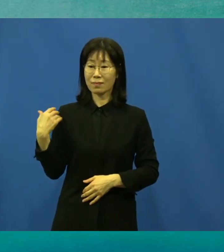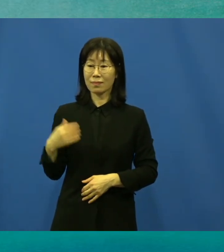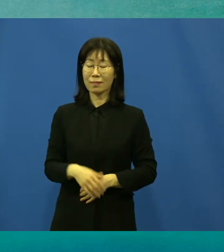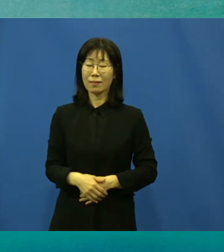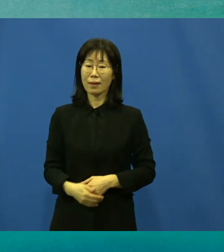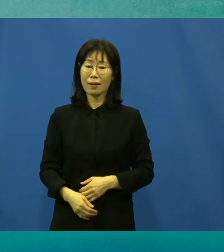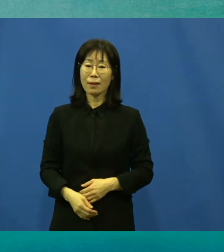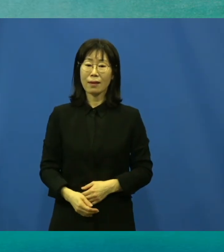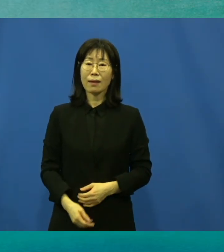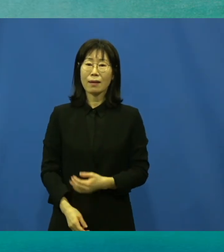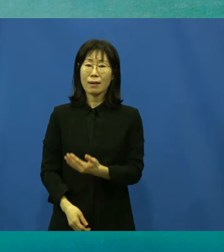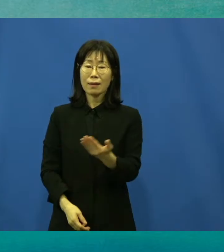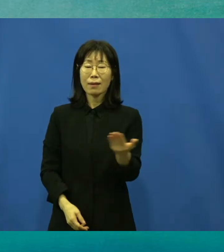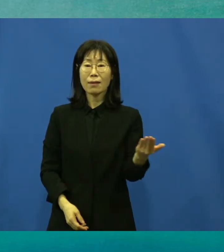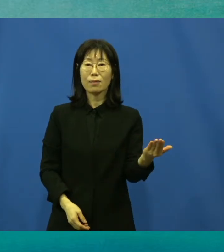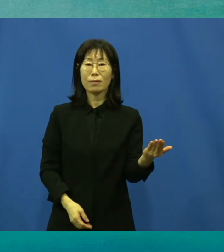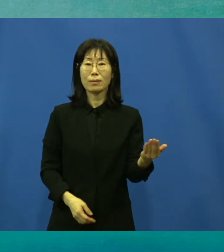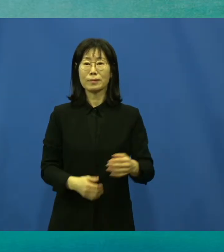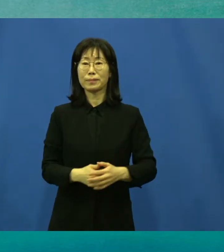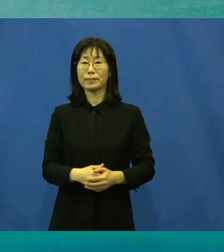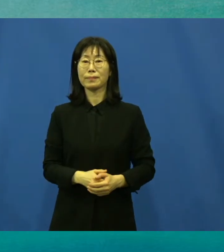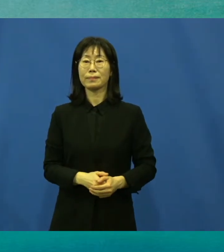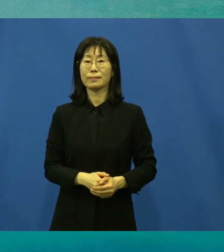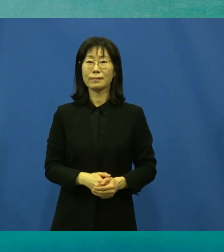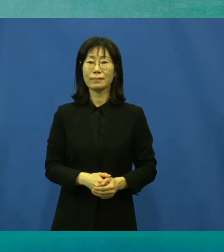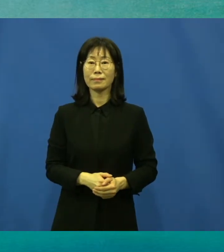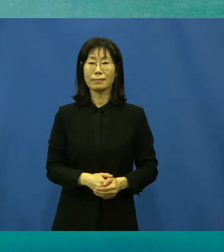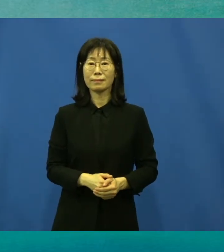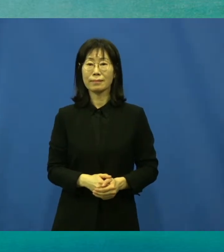직면하지 않으면 그 고통은 반복될 수 있습니다.